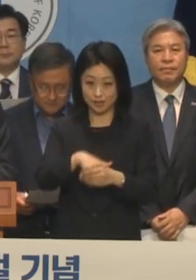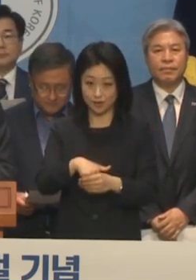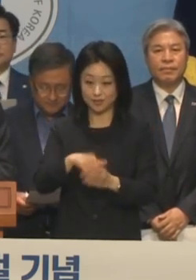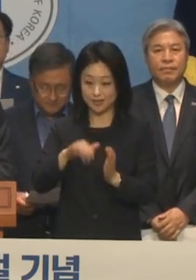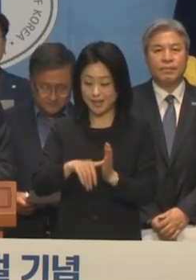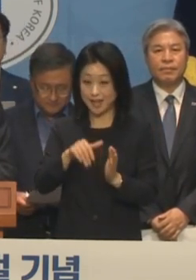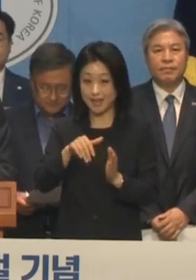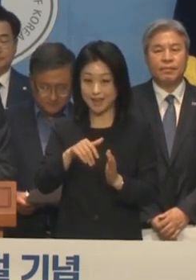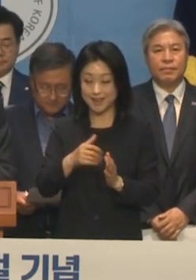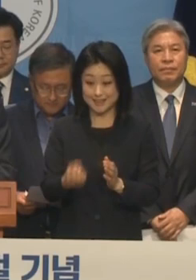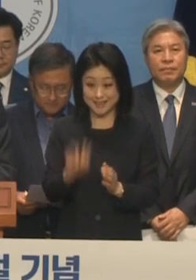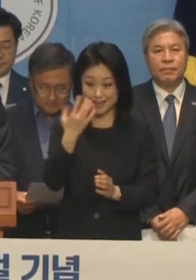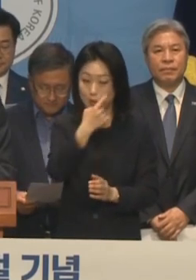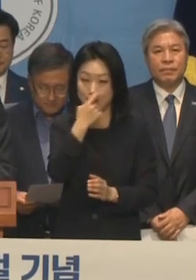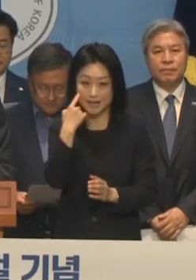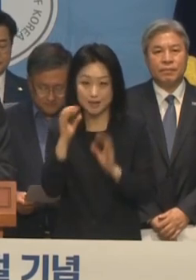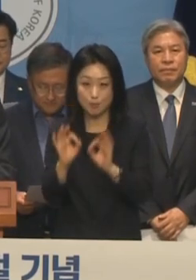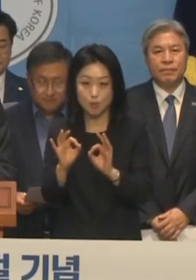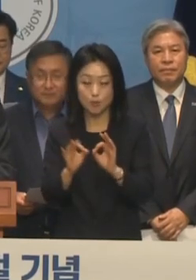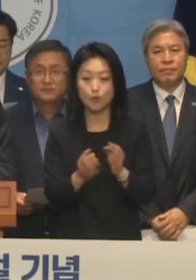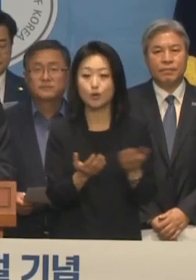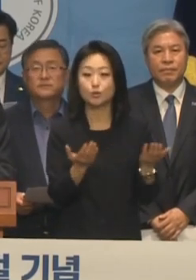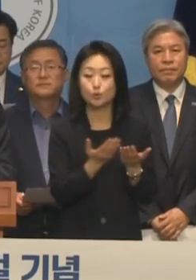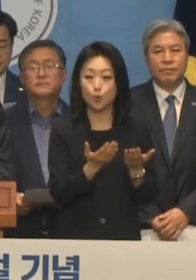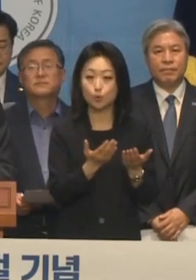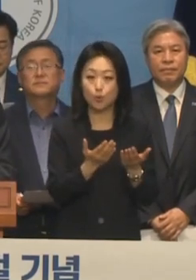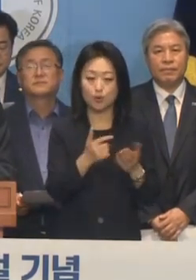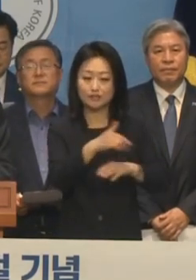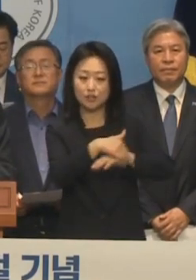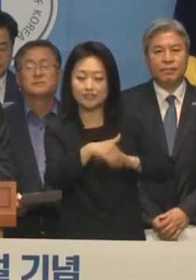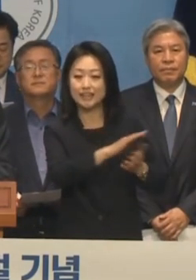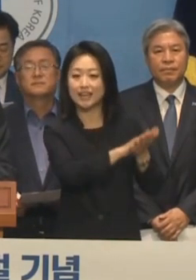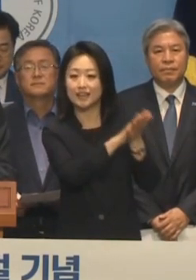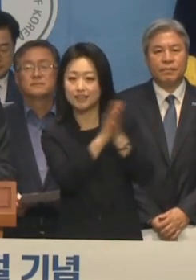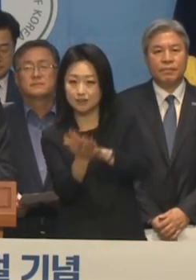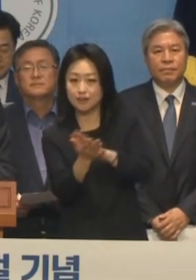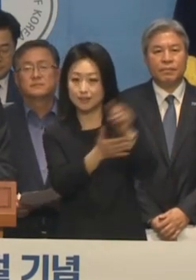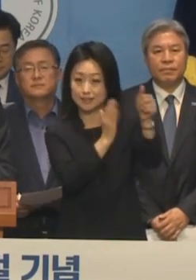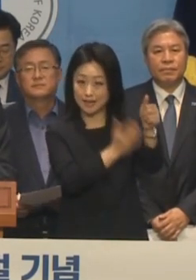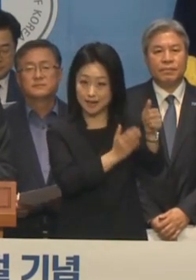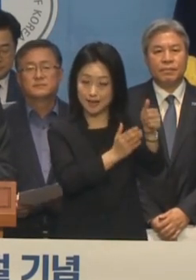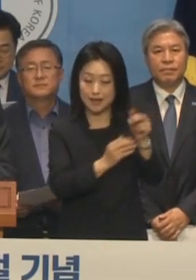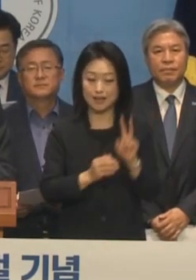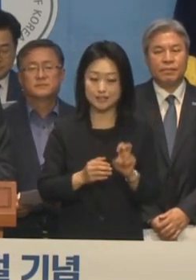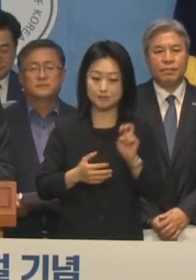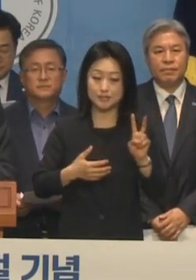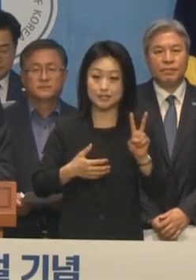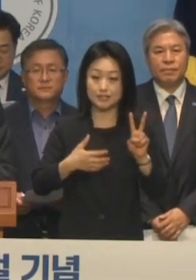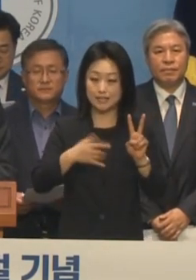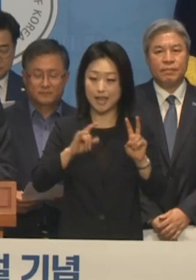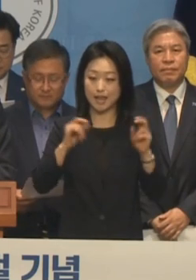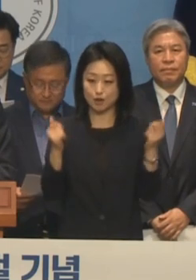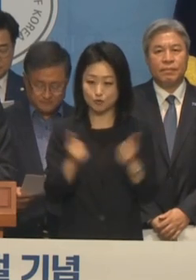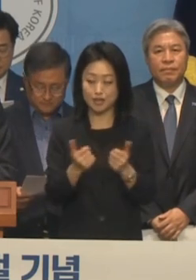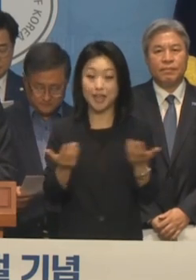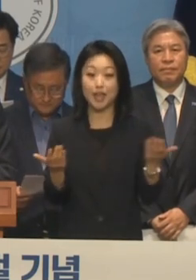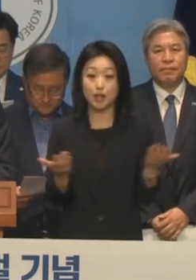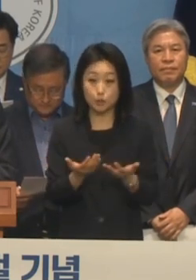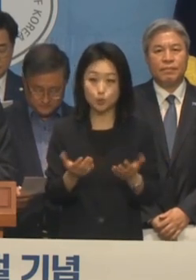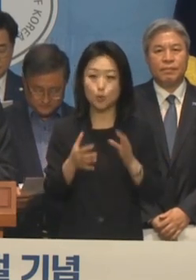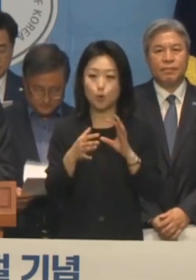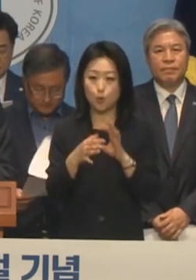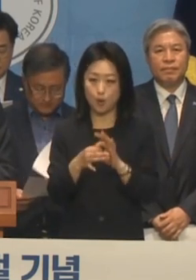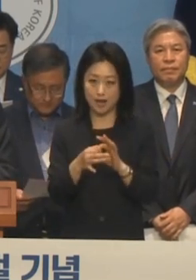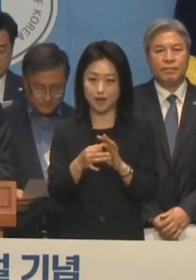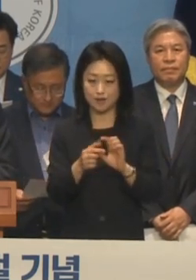재확인하고 윤석열 정권의 노동정책 기조 전환 촉구 및 제22대 국회에서 해결해야 할 노동 의제들을